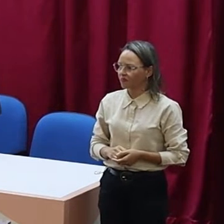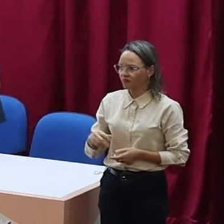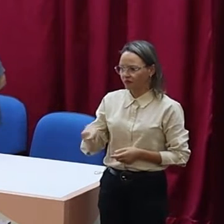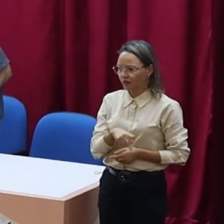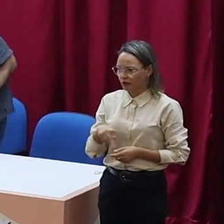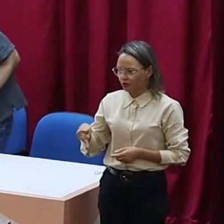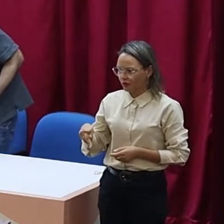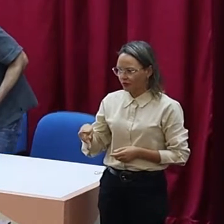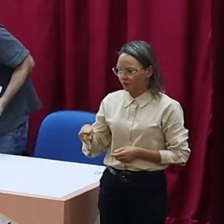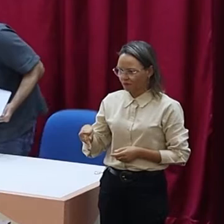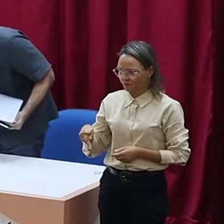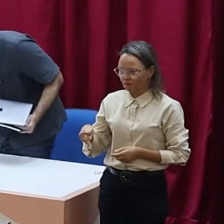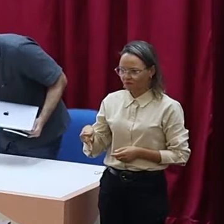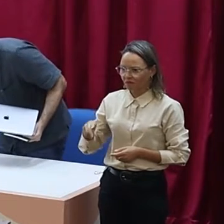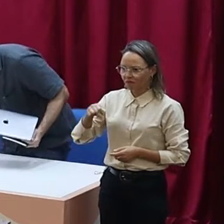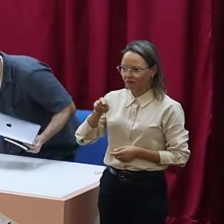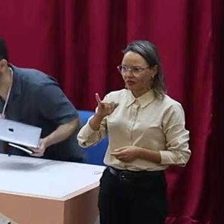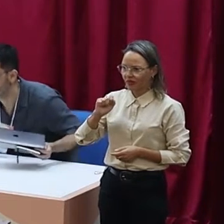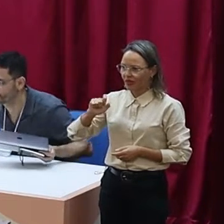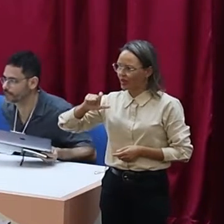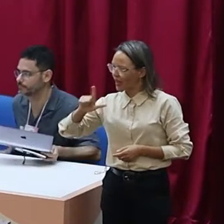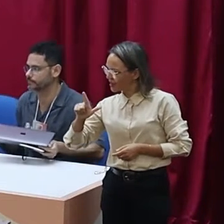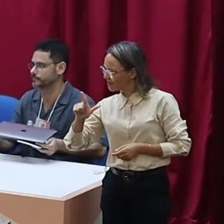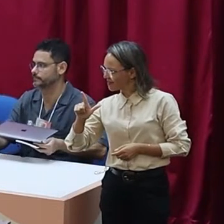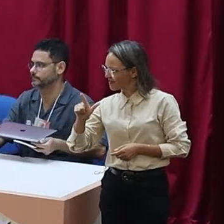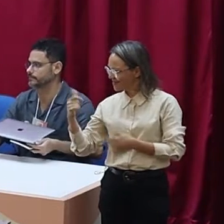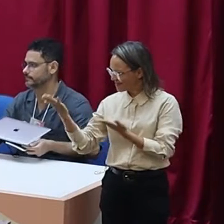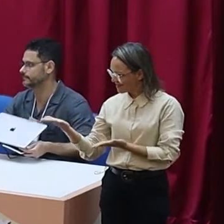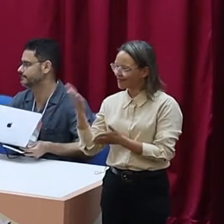e professor Miguel Ángel Berón.